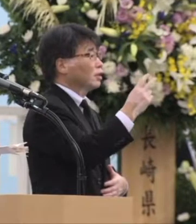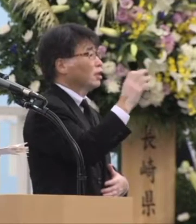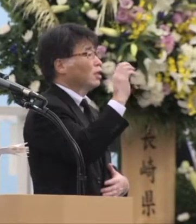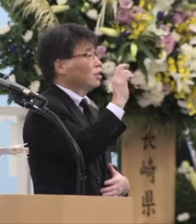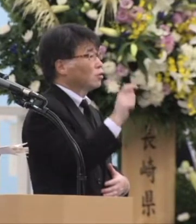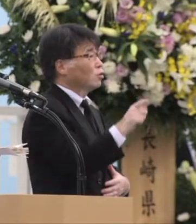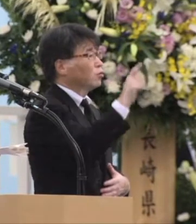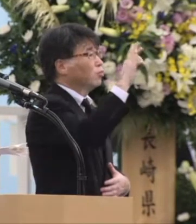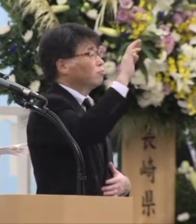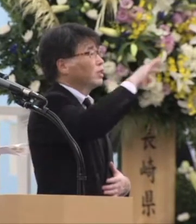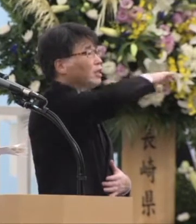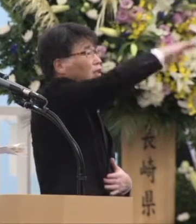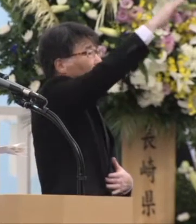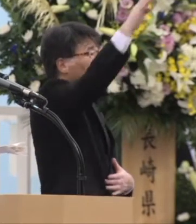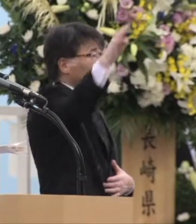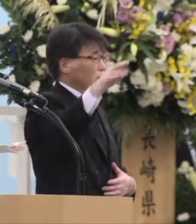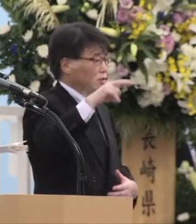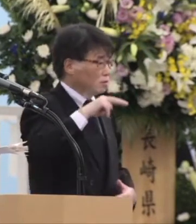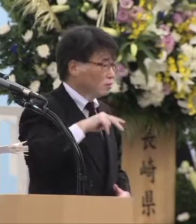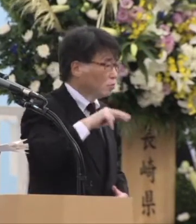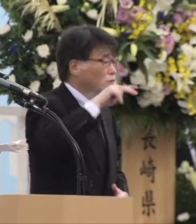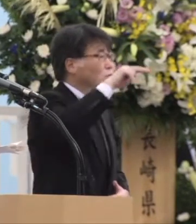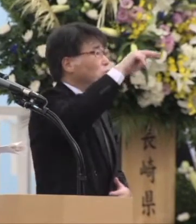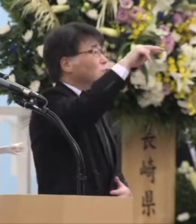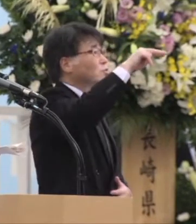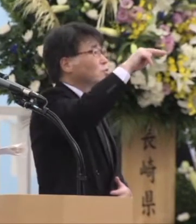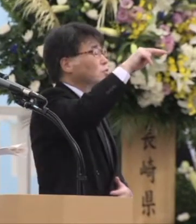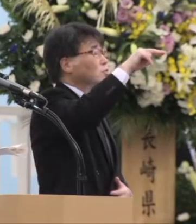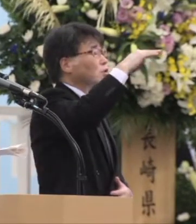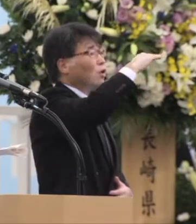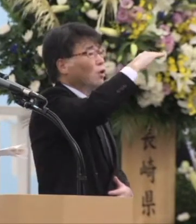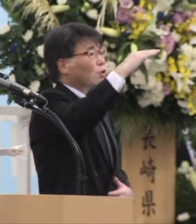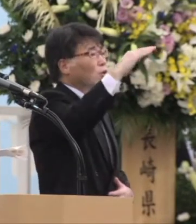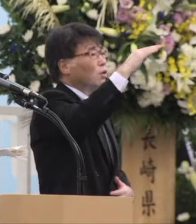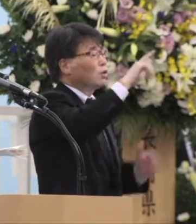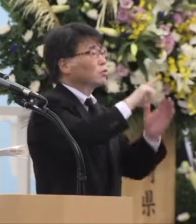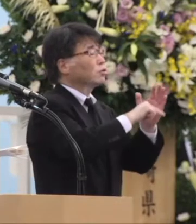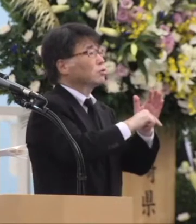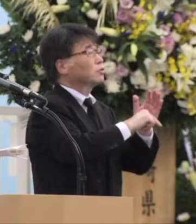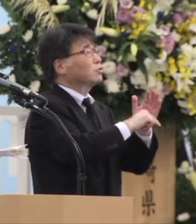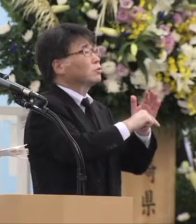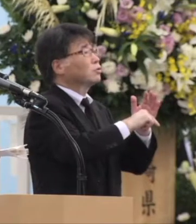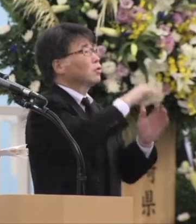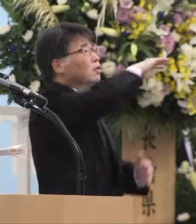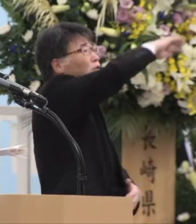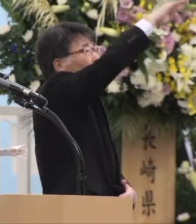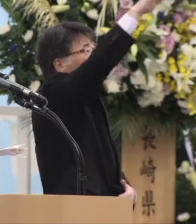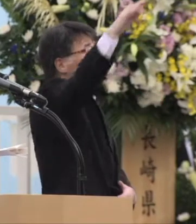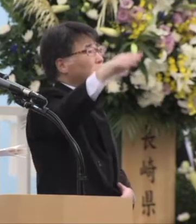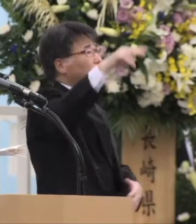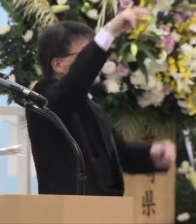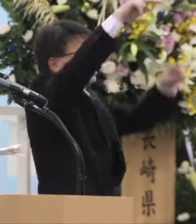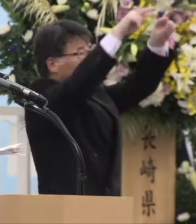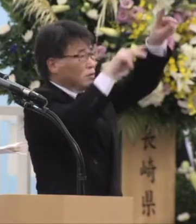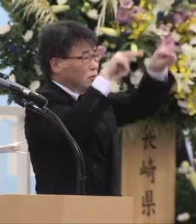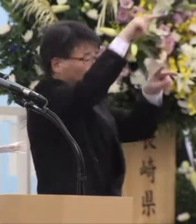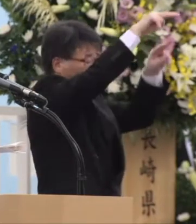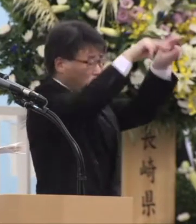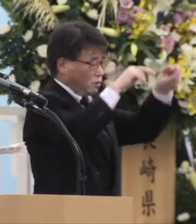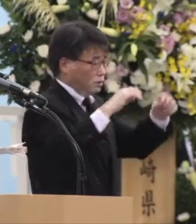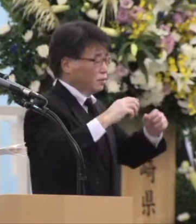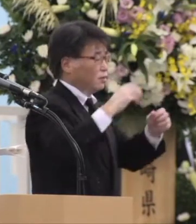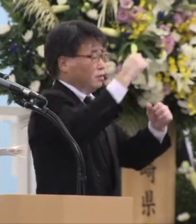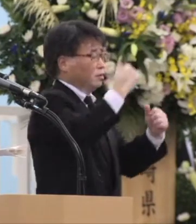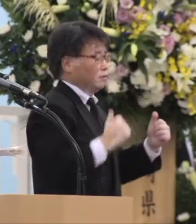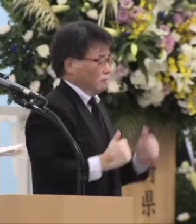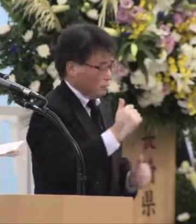山を越えて帰ろうと山の中腹まで来たところ、山上から逃げてくる多